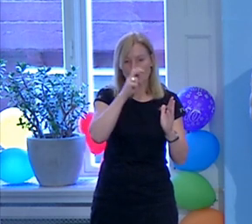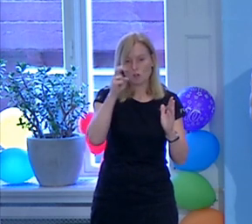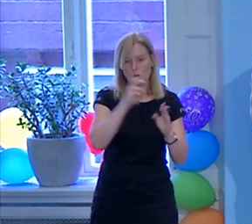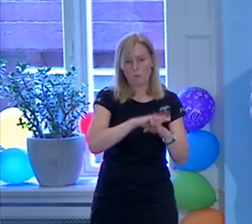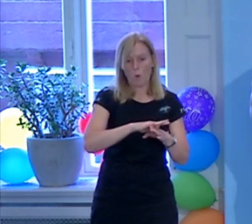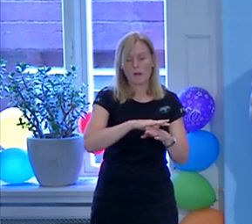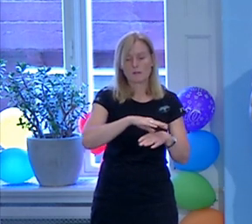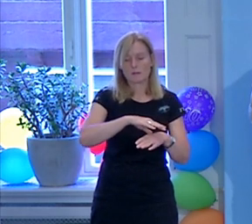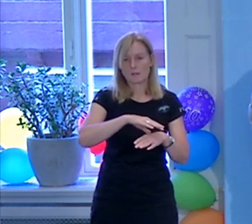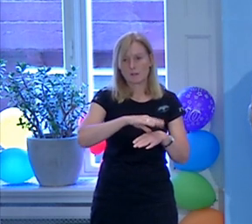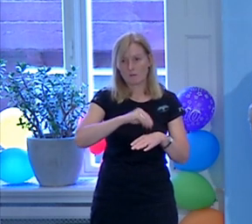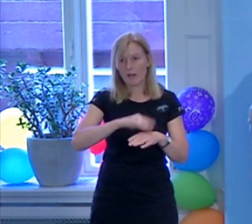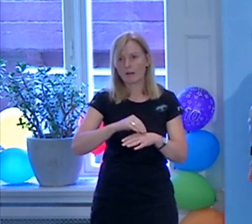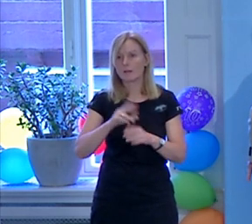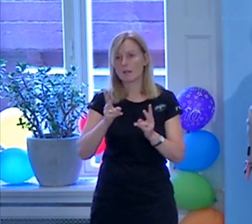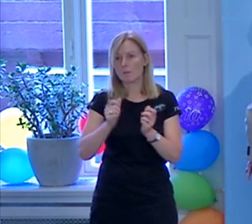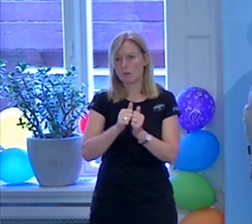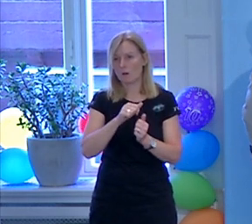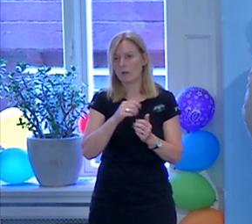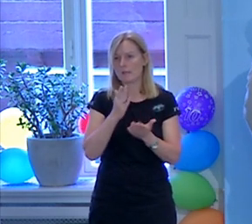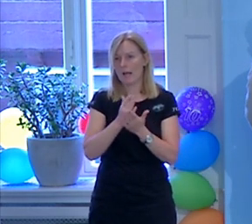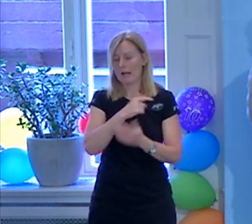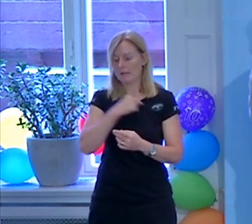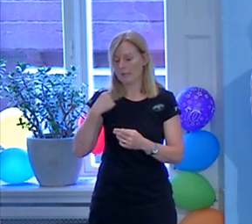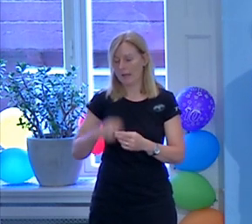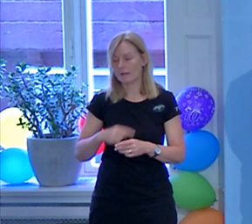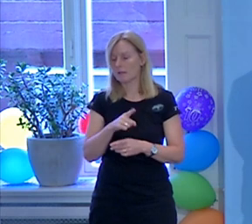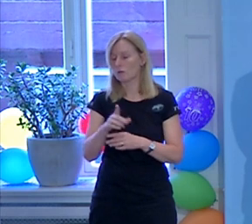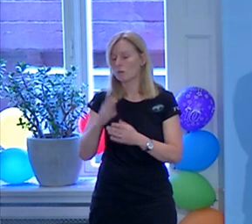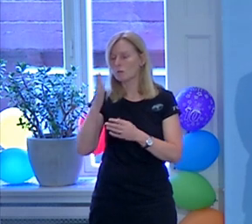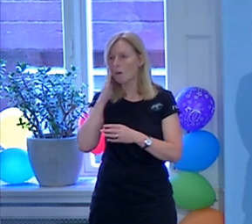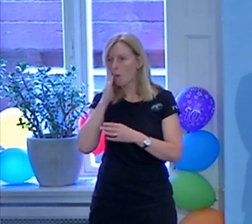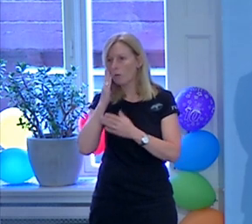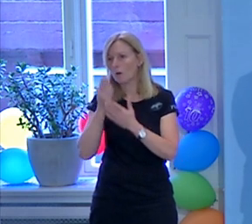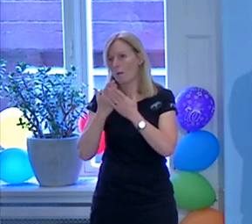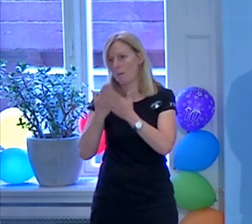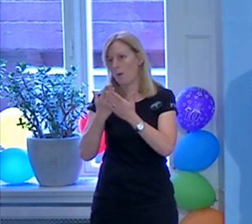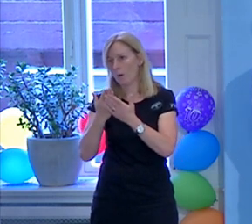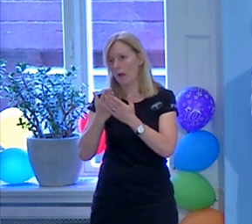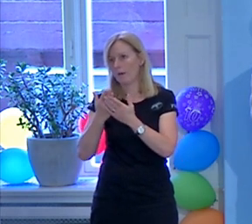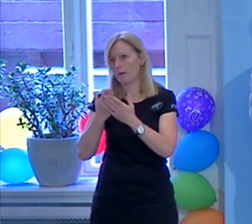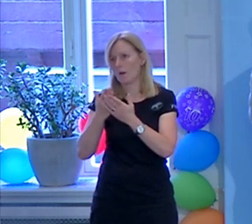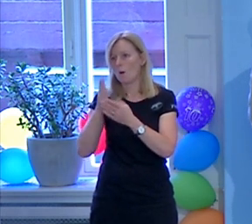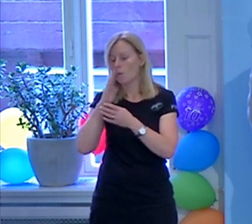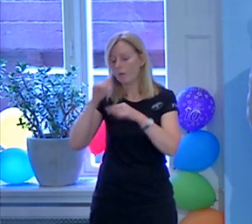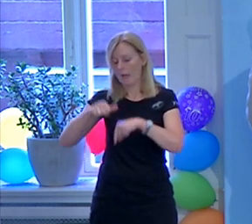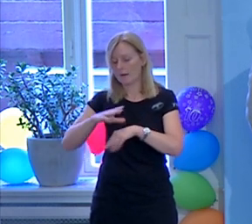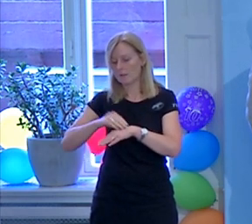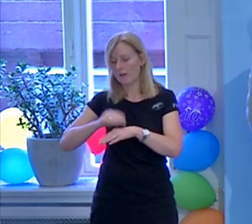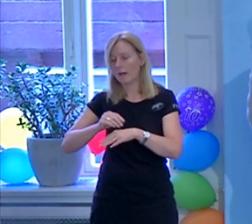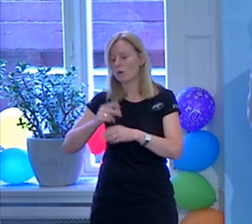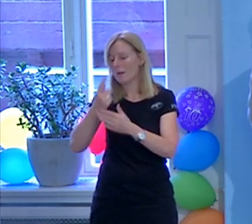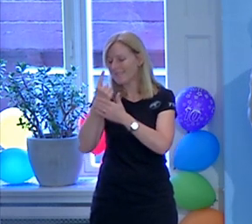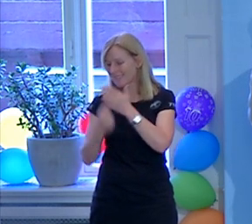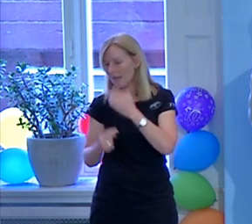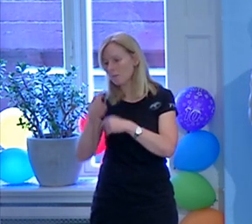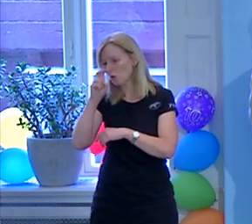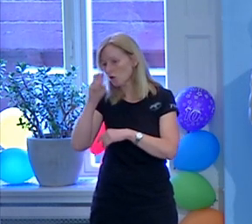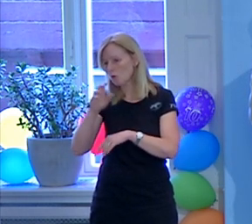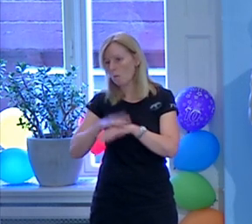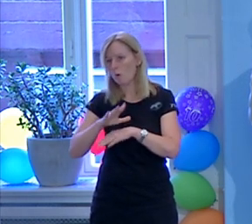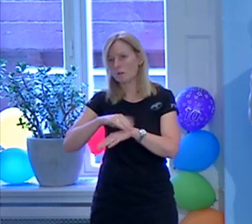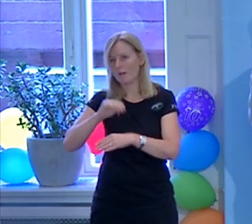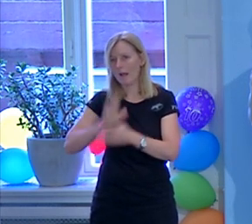gäller kineserna. De som har bott, studerat, levt i Sverige ett tag, de har betydligt sämre syn på Sverige än de